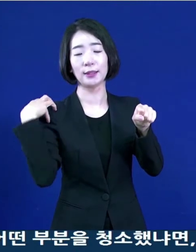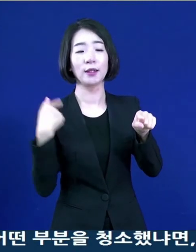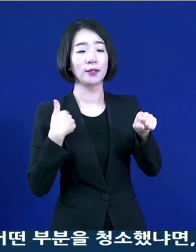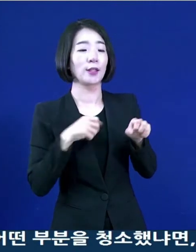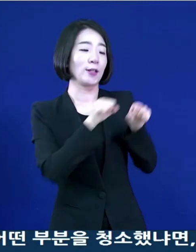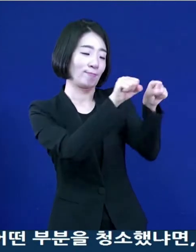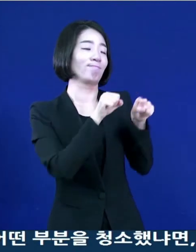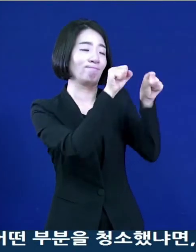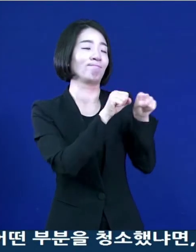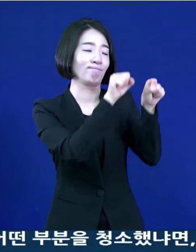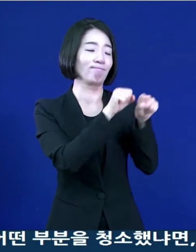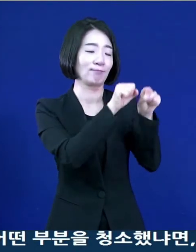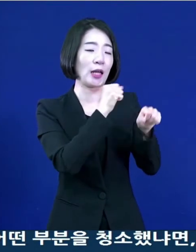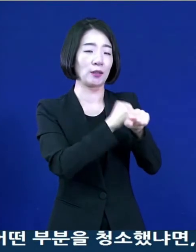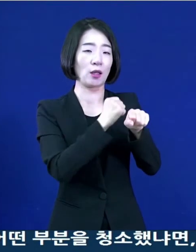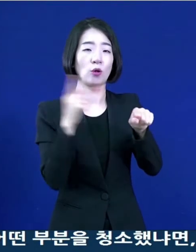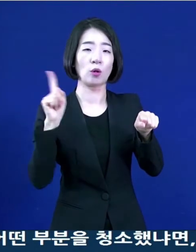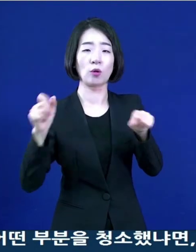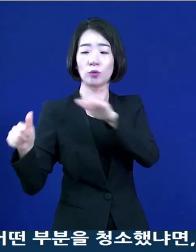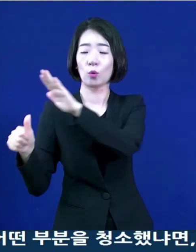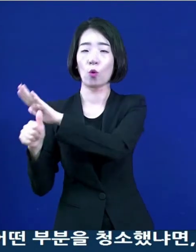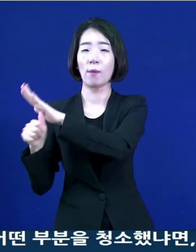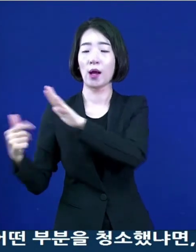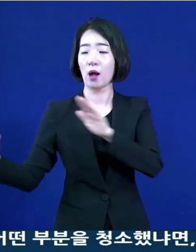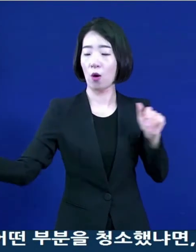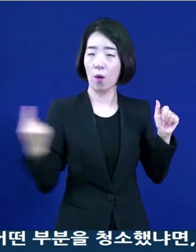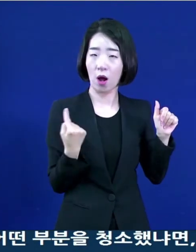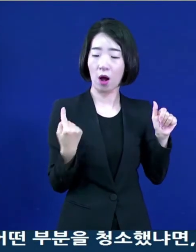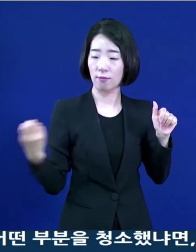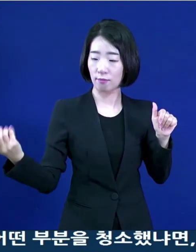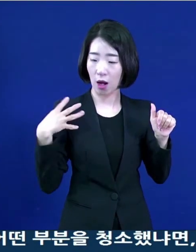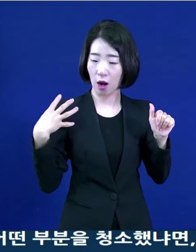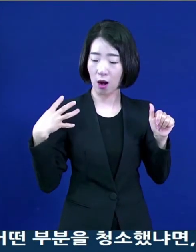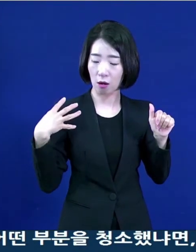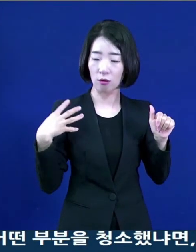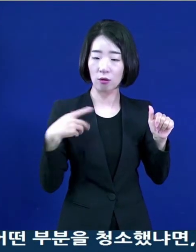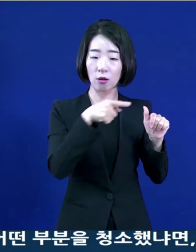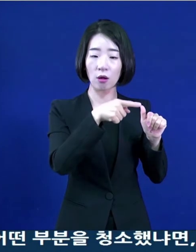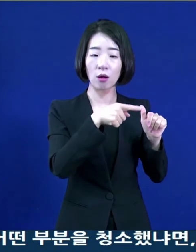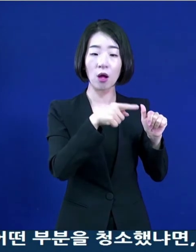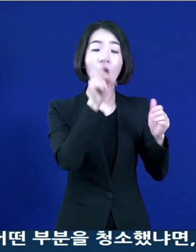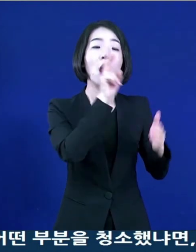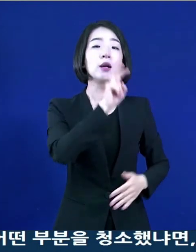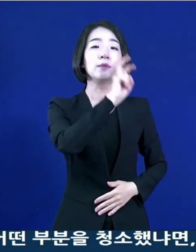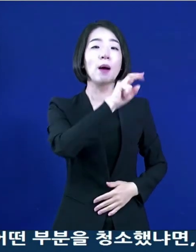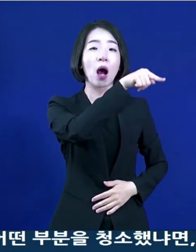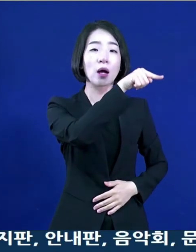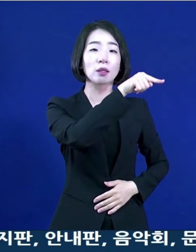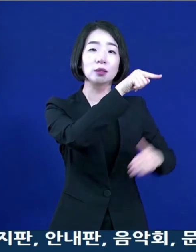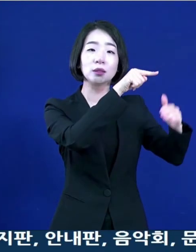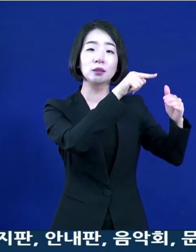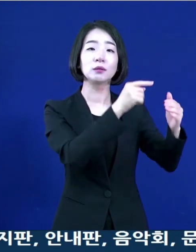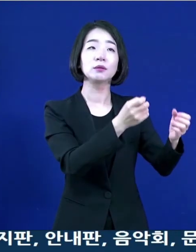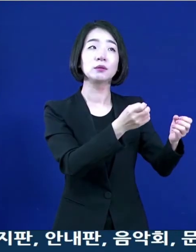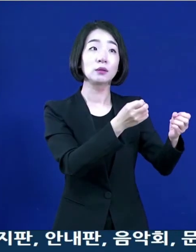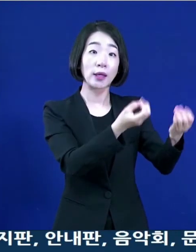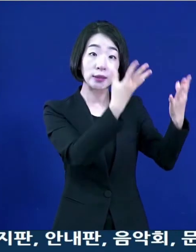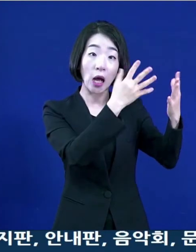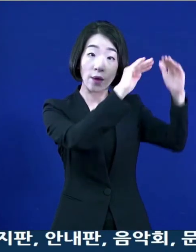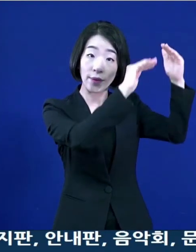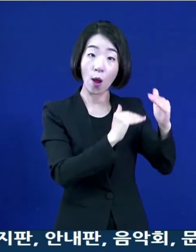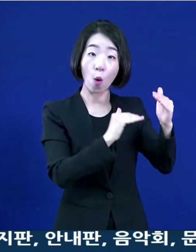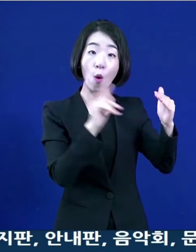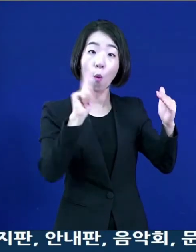이 청소부 아저씨한테 물어보는 거야. 뭘 물어봤냐면 음악회 내용에 대해서 물어본 거예요. 본인이 거기서